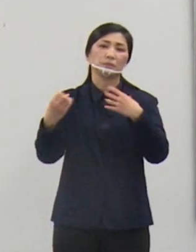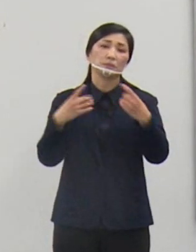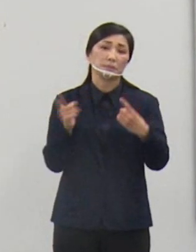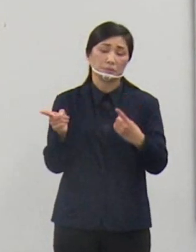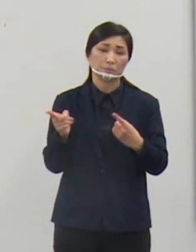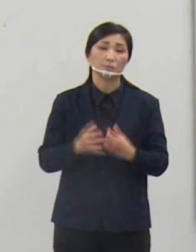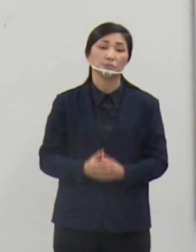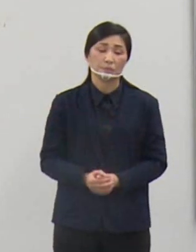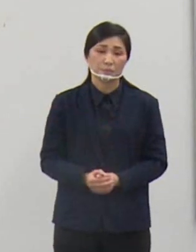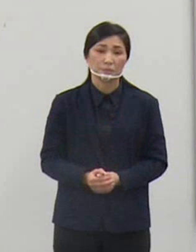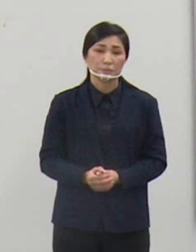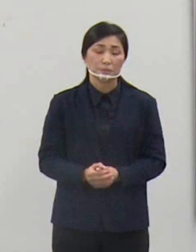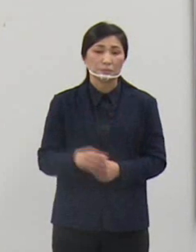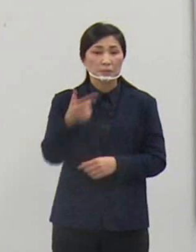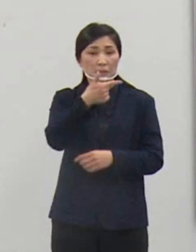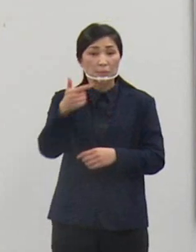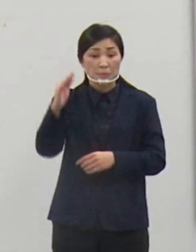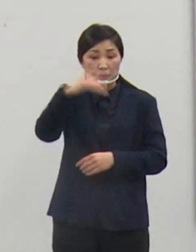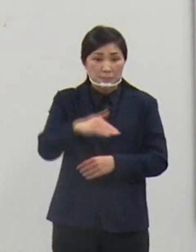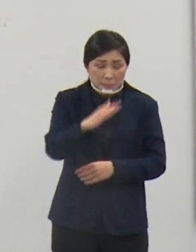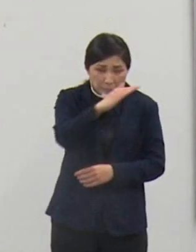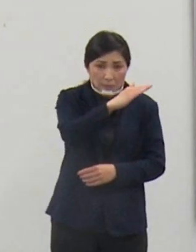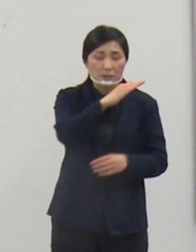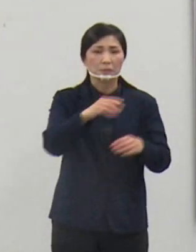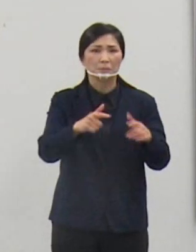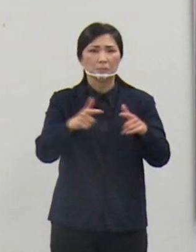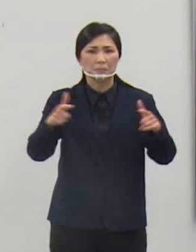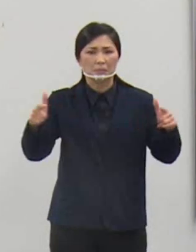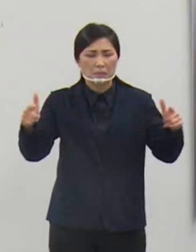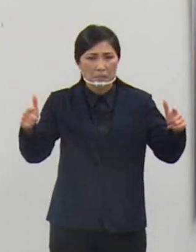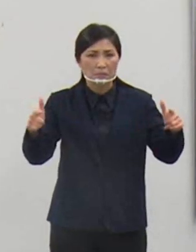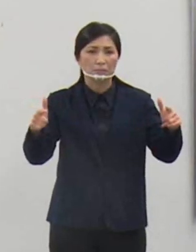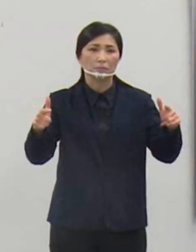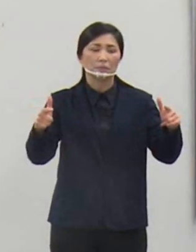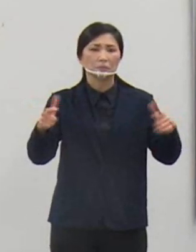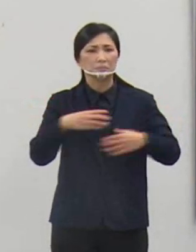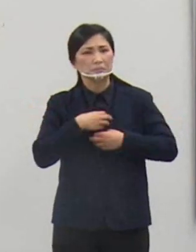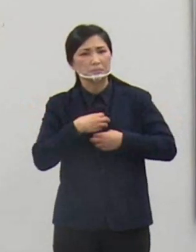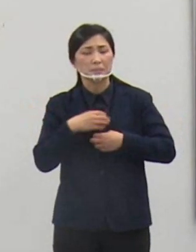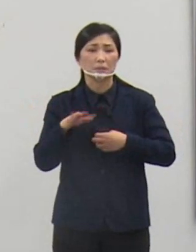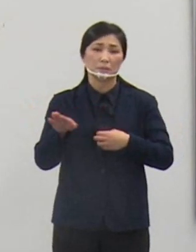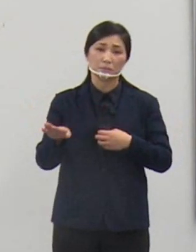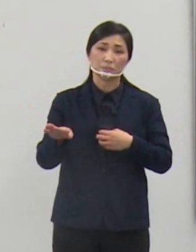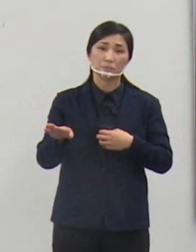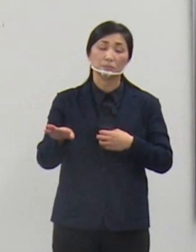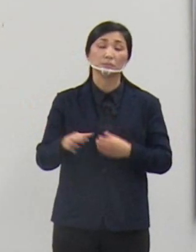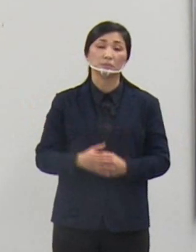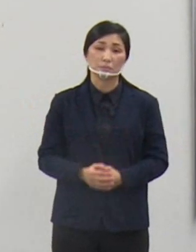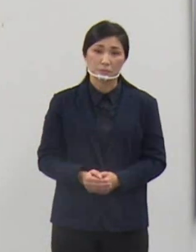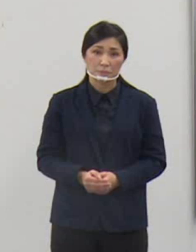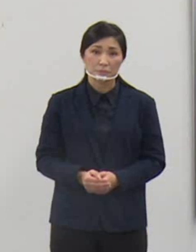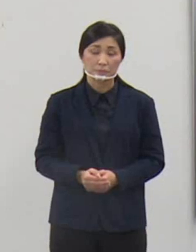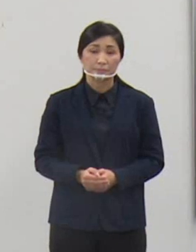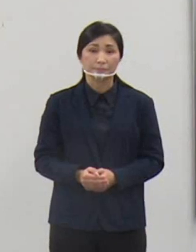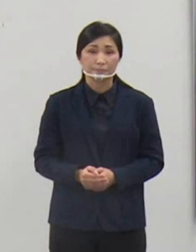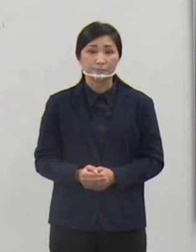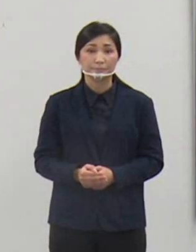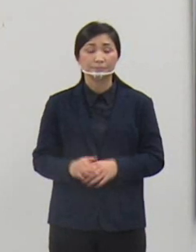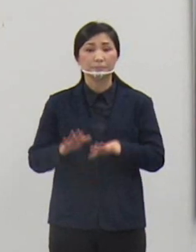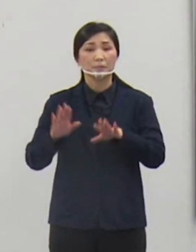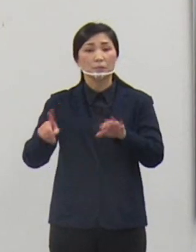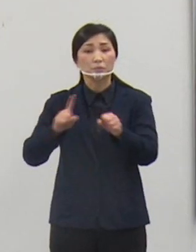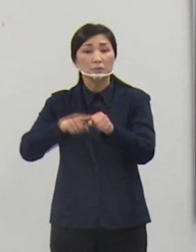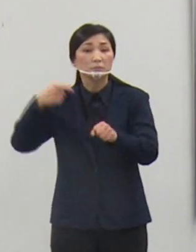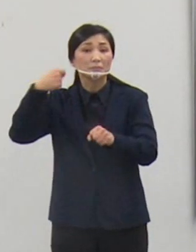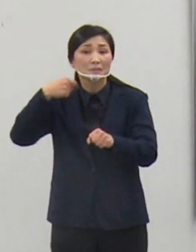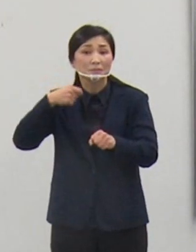し、第6波の波がさらに大きくなるという可能性もございます。今回の爆発的な感染拡大を忘れ